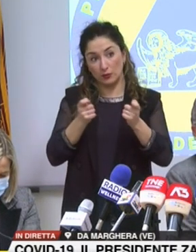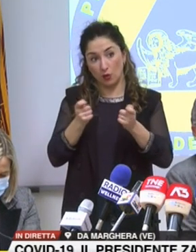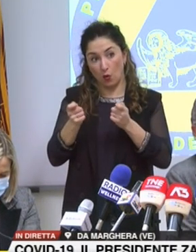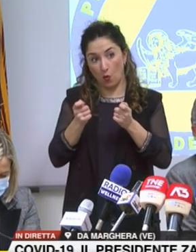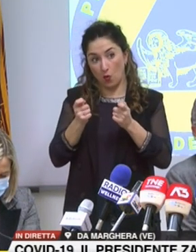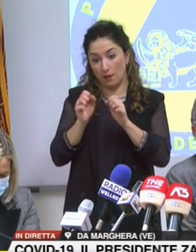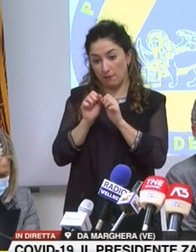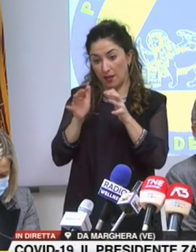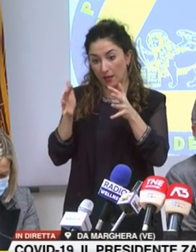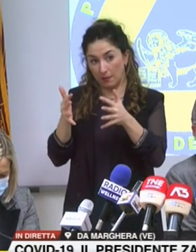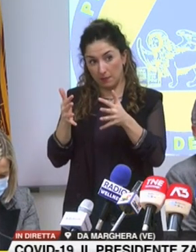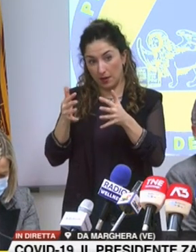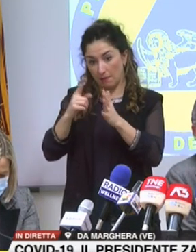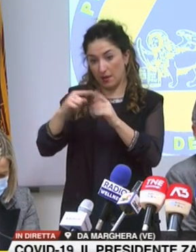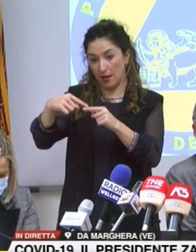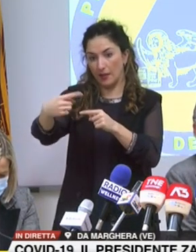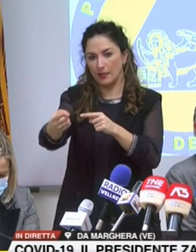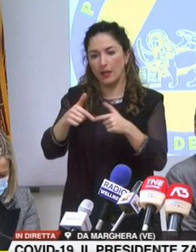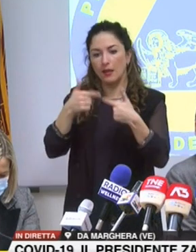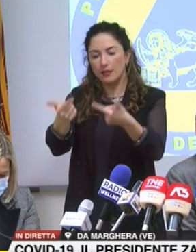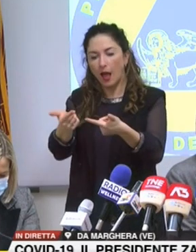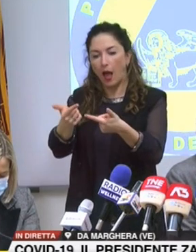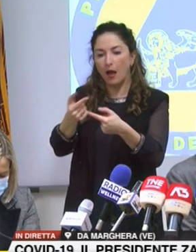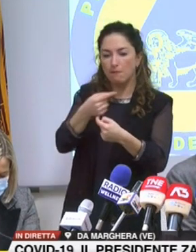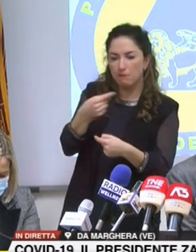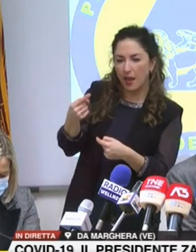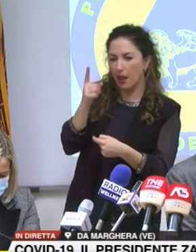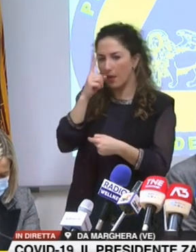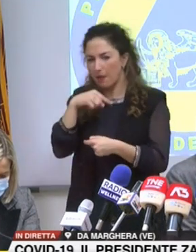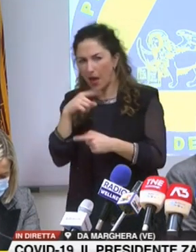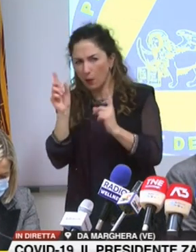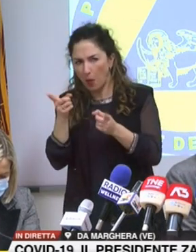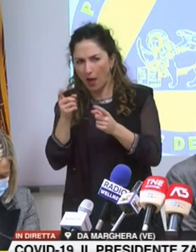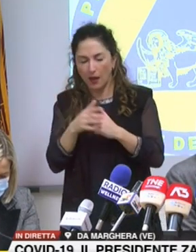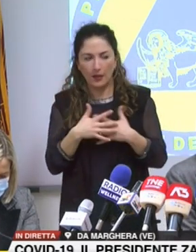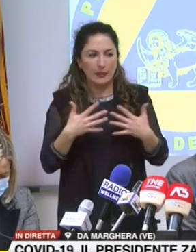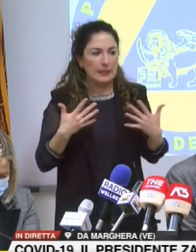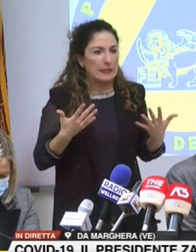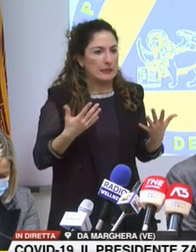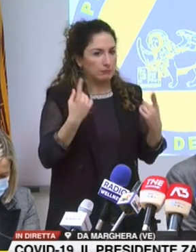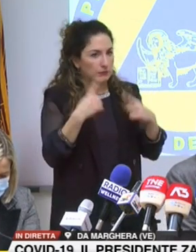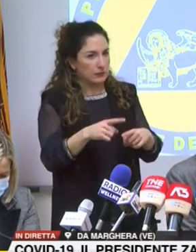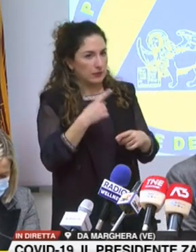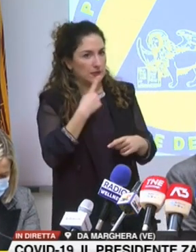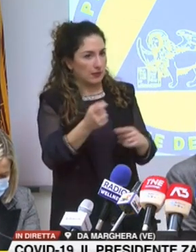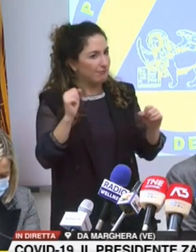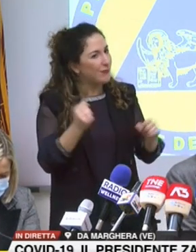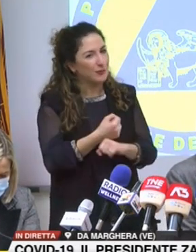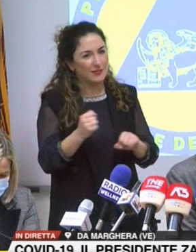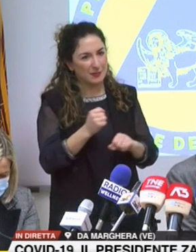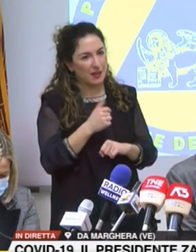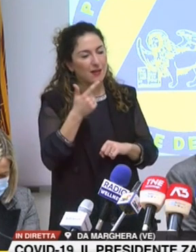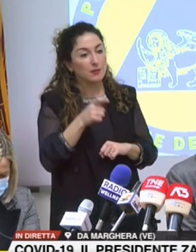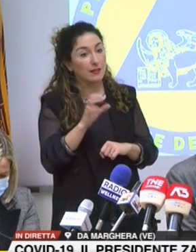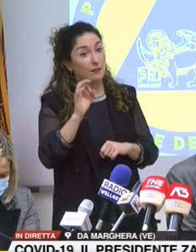della pandemia e dei prossimi mesi? No, non ve lo so dire, cioè nel senso che no, è impossibile dire questo, anche perché Draghi